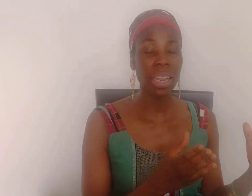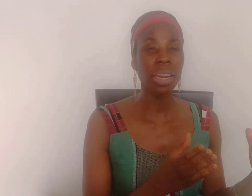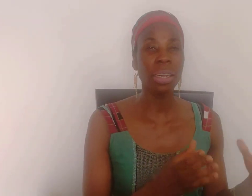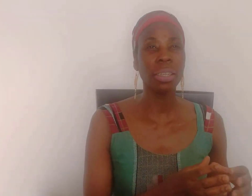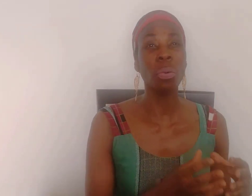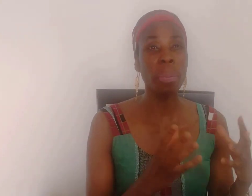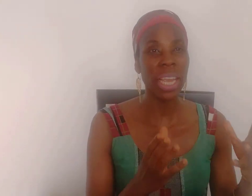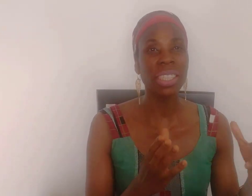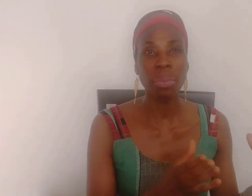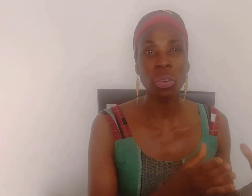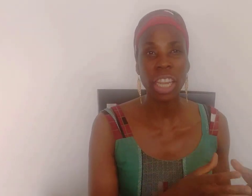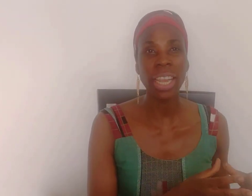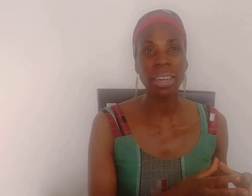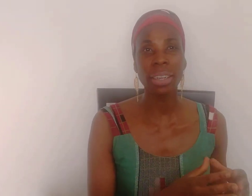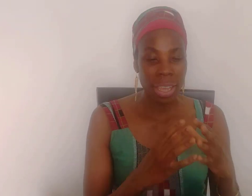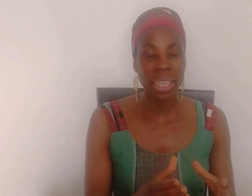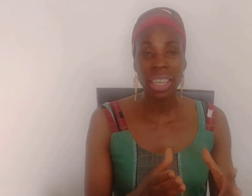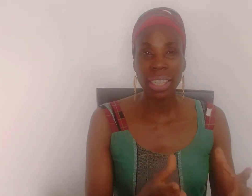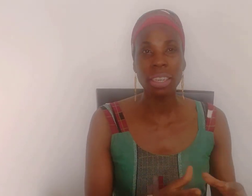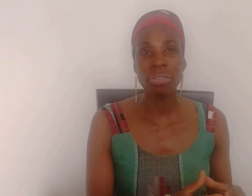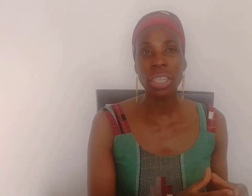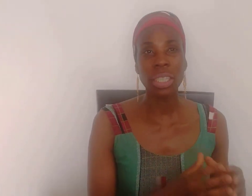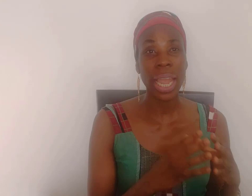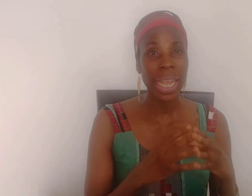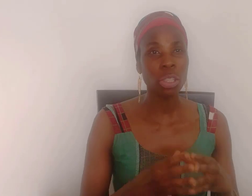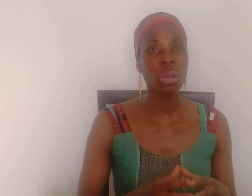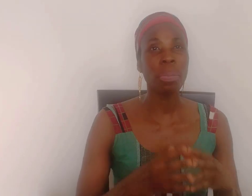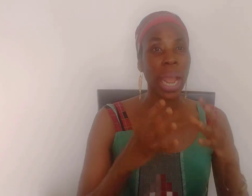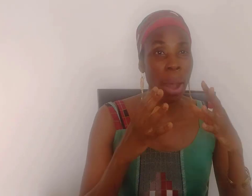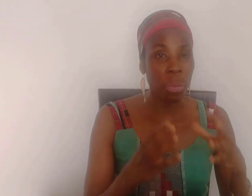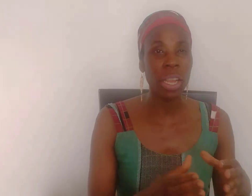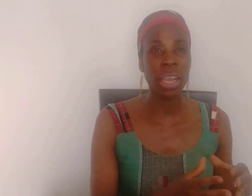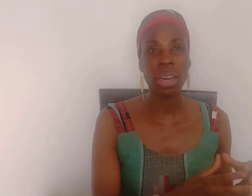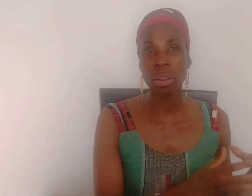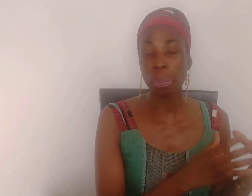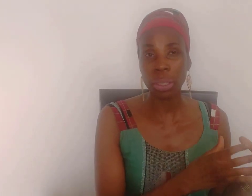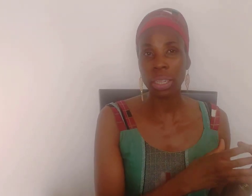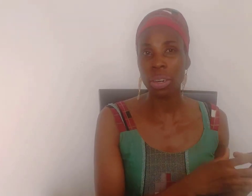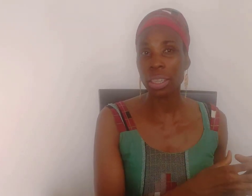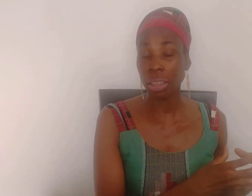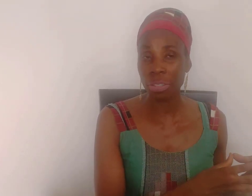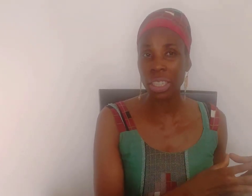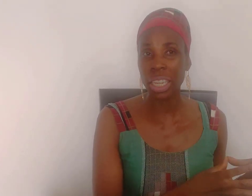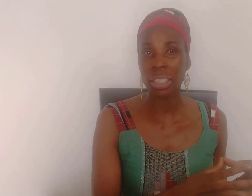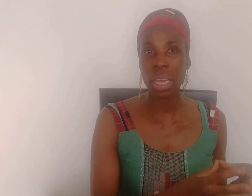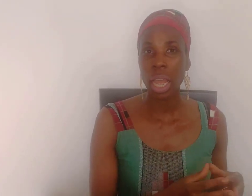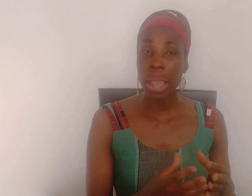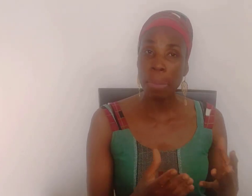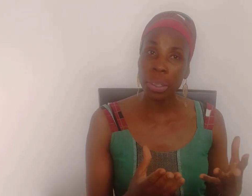abril o mês da mulher e esta entrevista é sobre a mulher portadora de deficiência, é